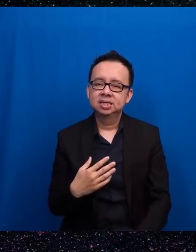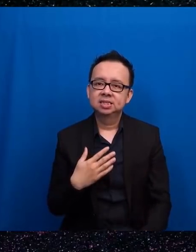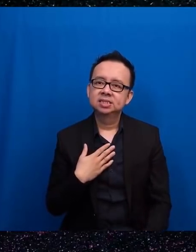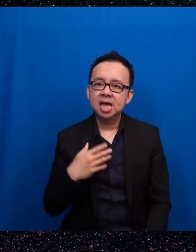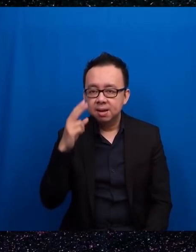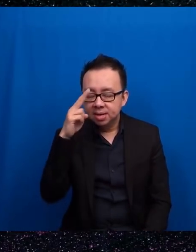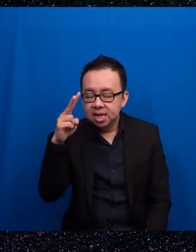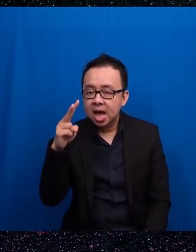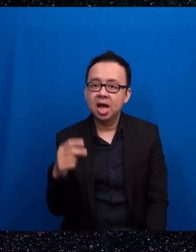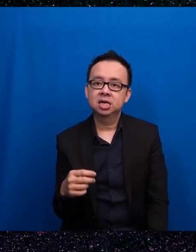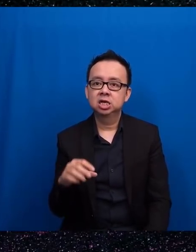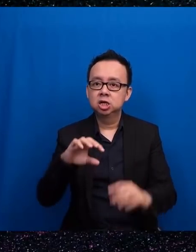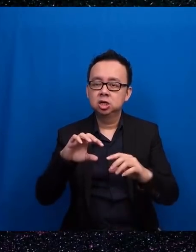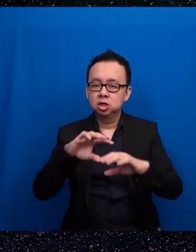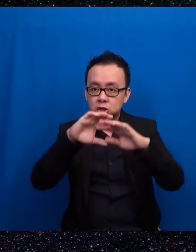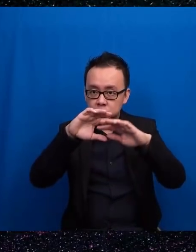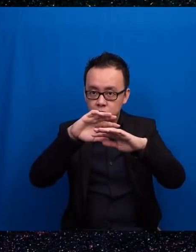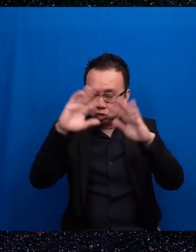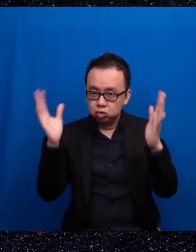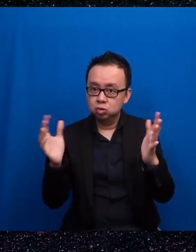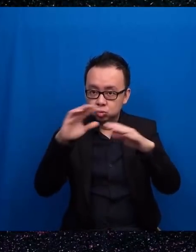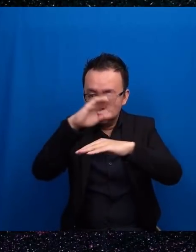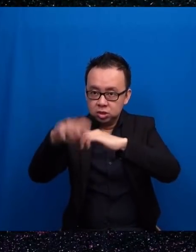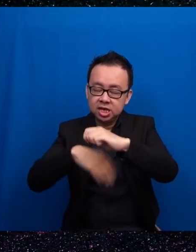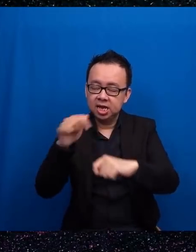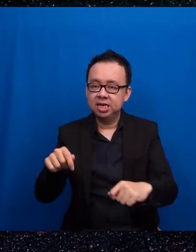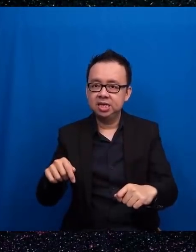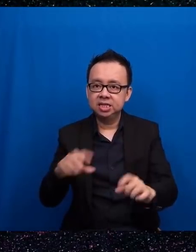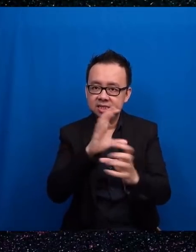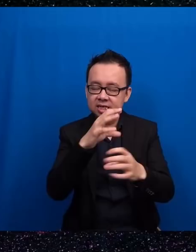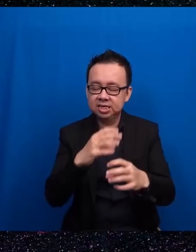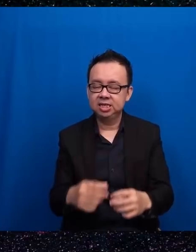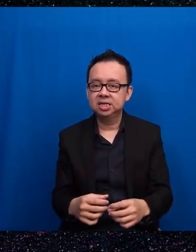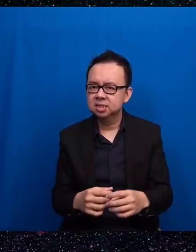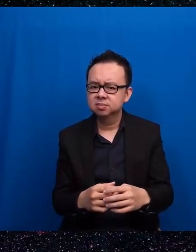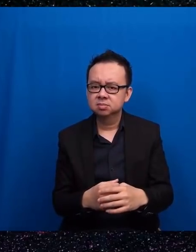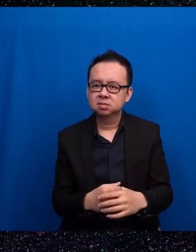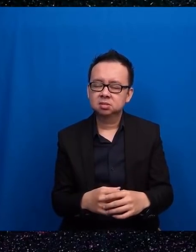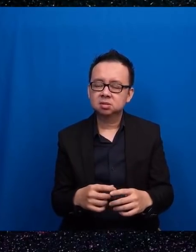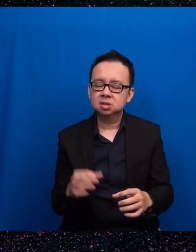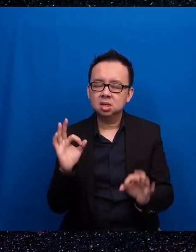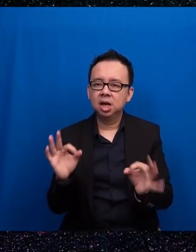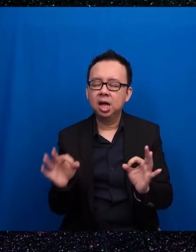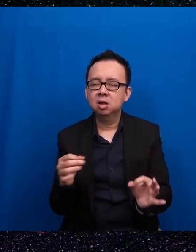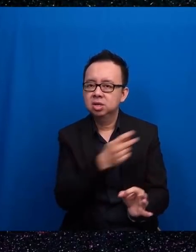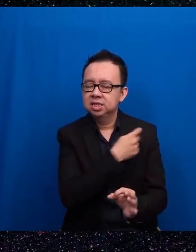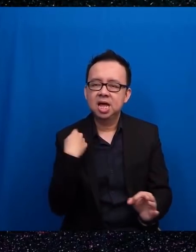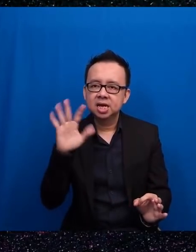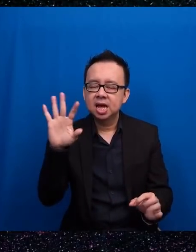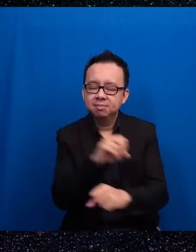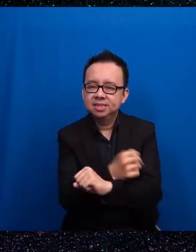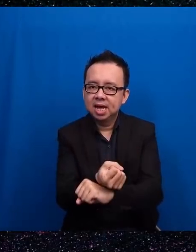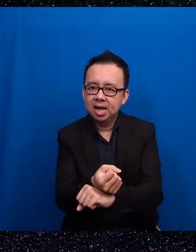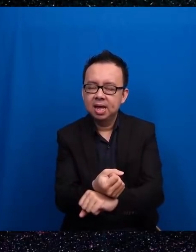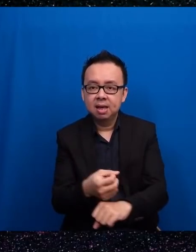dengan dunia saat ini ketika kita banyak yang dirumahkan. Kalau kita tidak bisa menafsirkan apa yang jadi kehendak Tuhan untuk musim